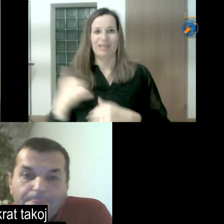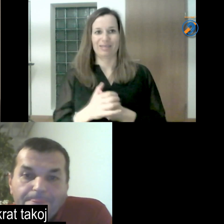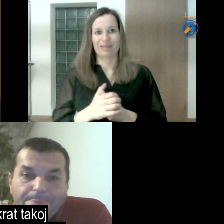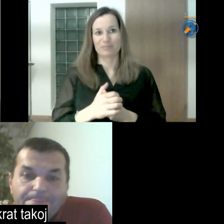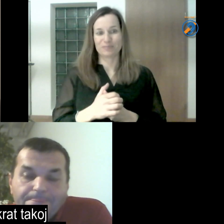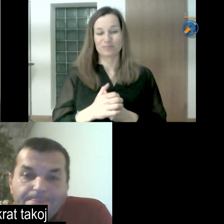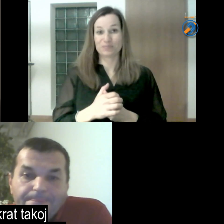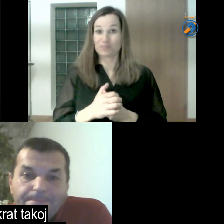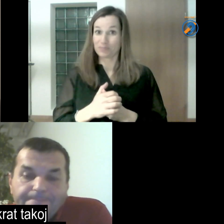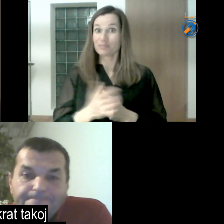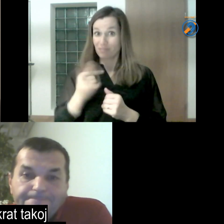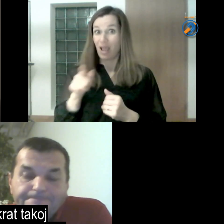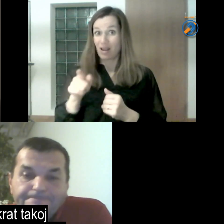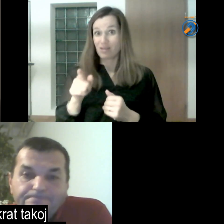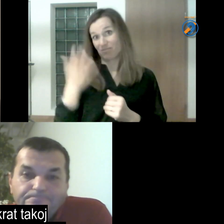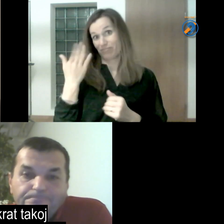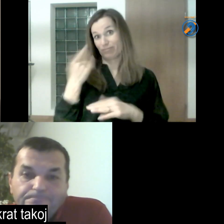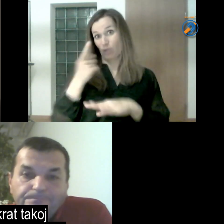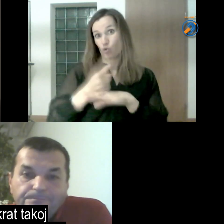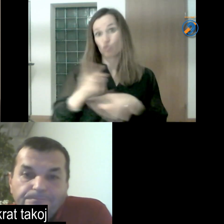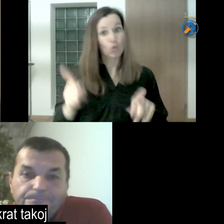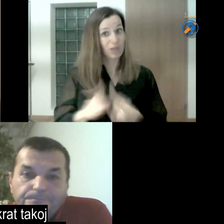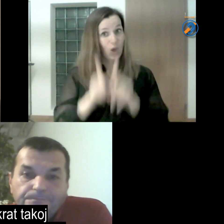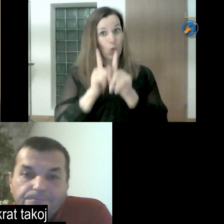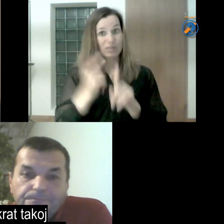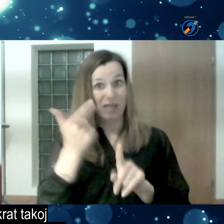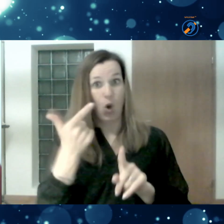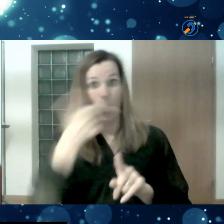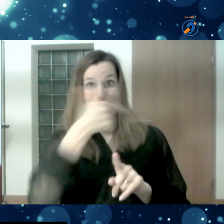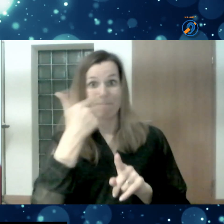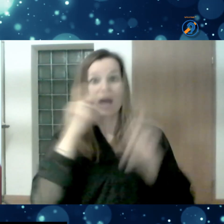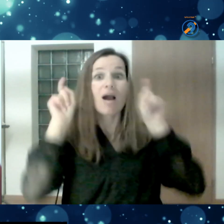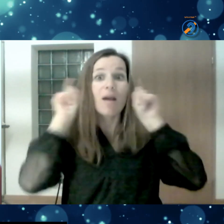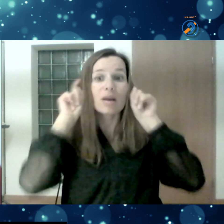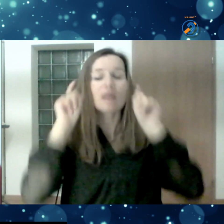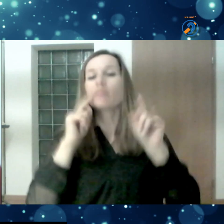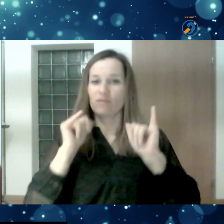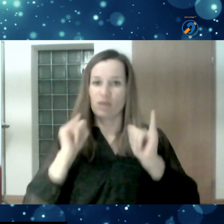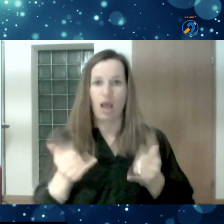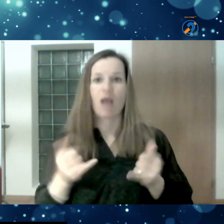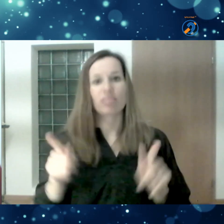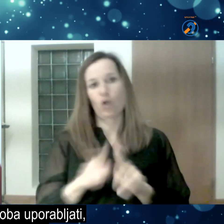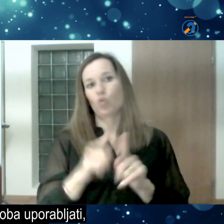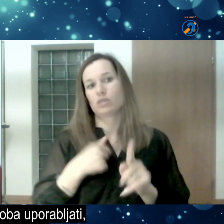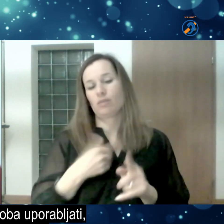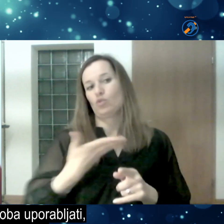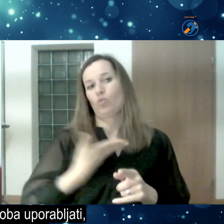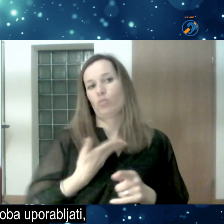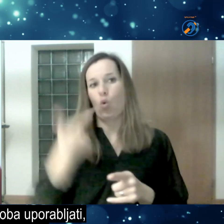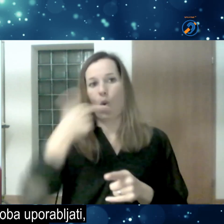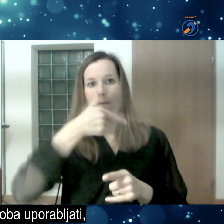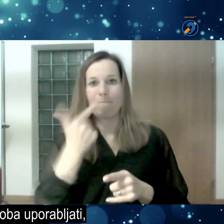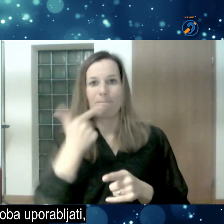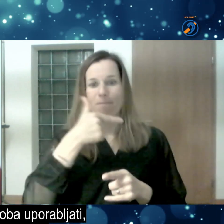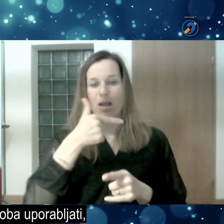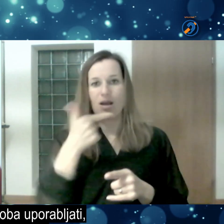In si se takrat odločil kar takoj za 2 aparata? Ja, takoj sem dobil 2, začel sem